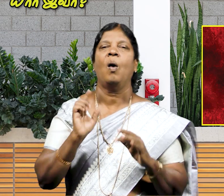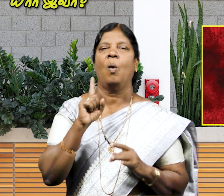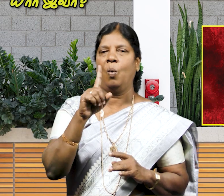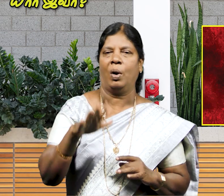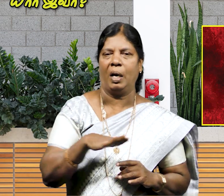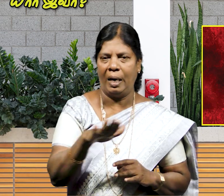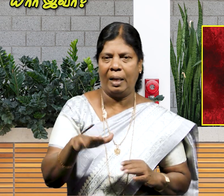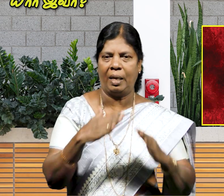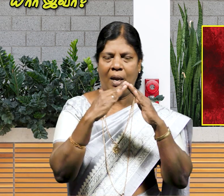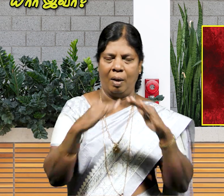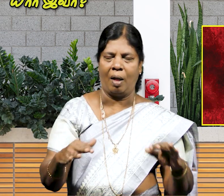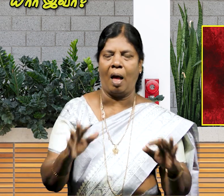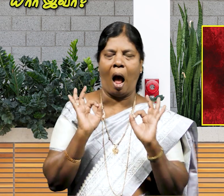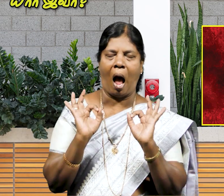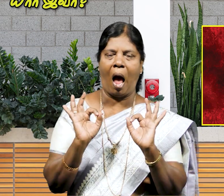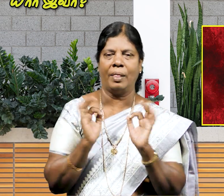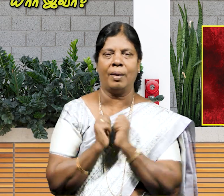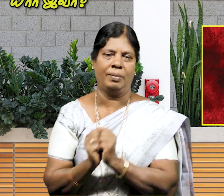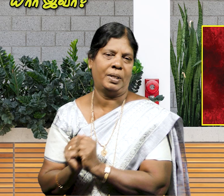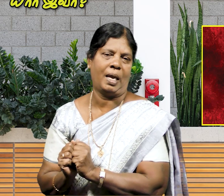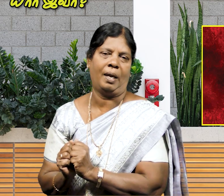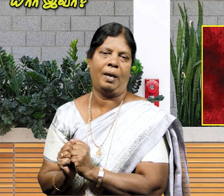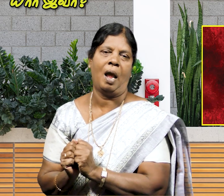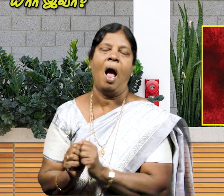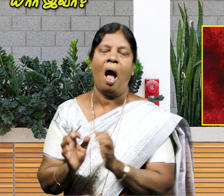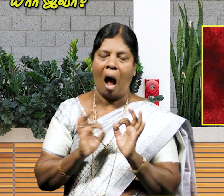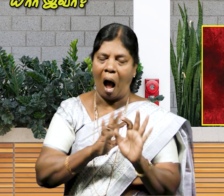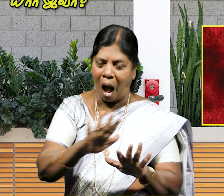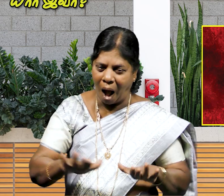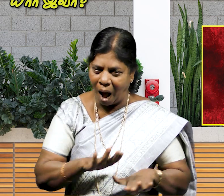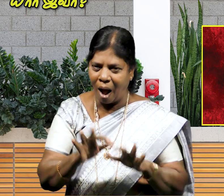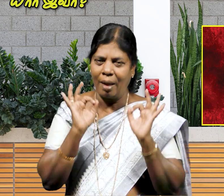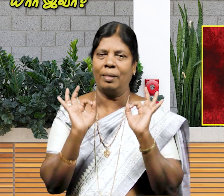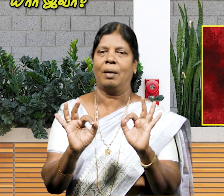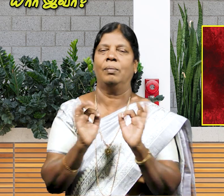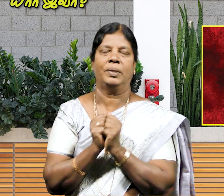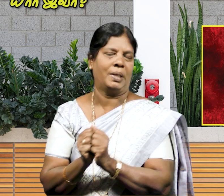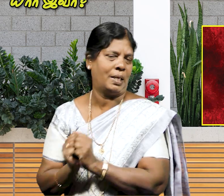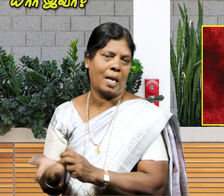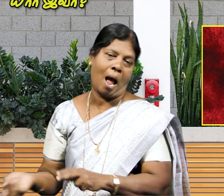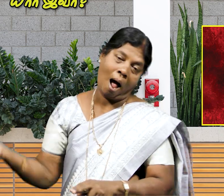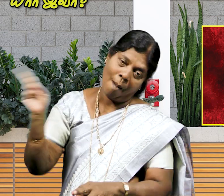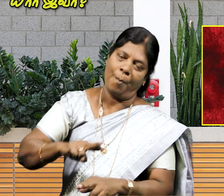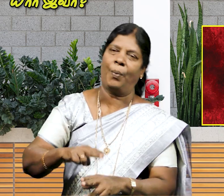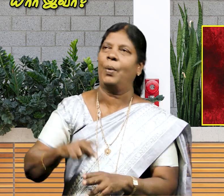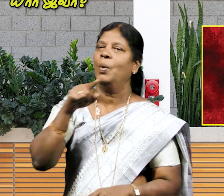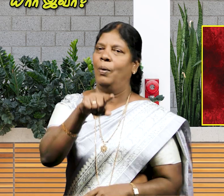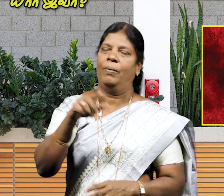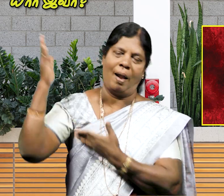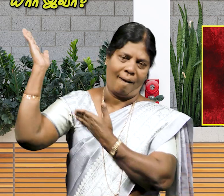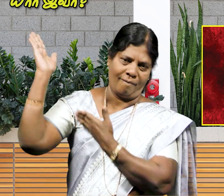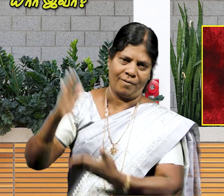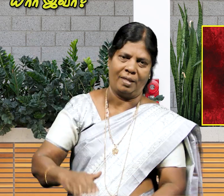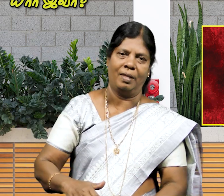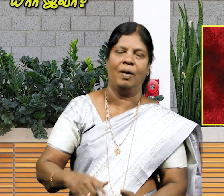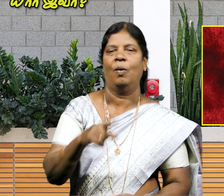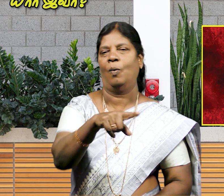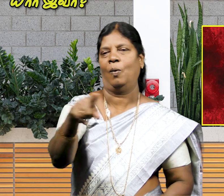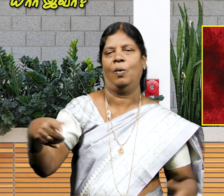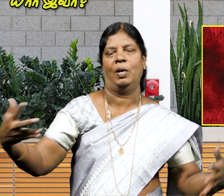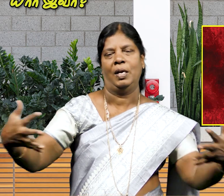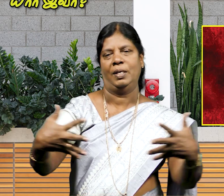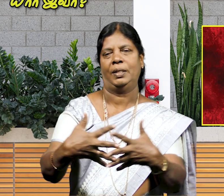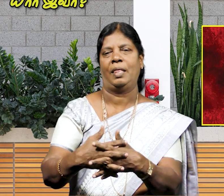போய் உங்களுக்காக ஒரு இடத்தை நீங்கள் குடியிருக்கும்படியாக ஆயத்தம் பண்ணுவேன், ஆயத்தம் பண்ணின பின்பு நான்